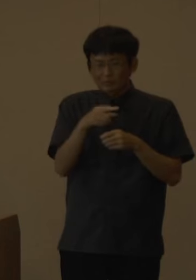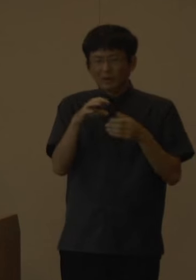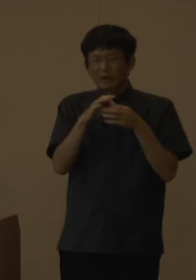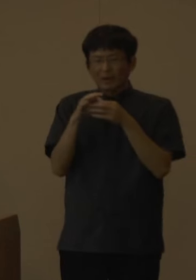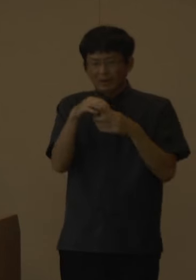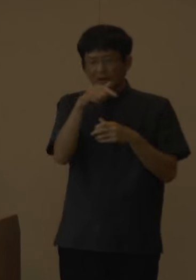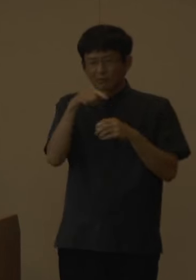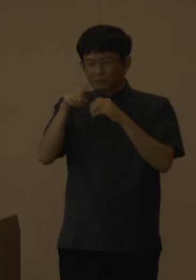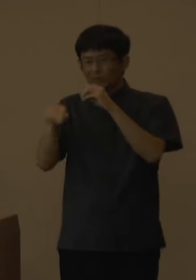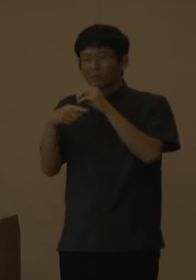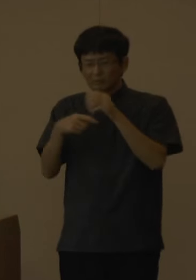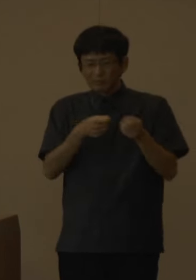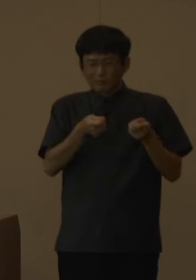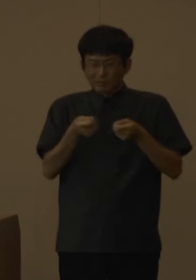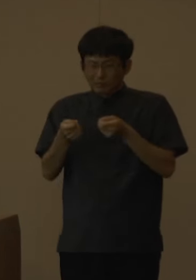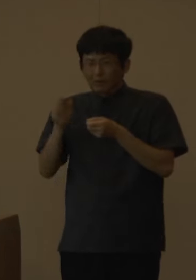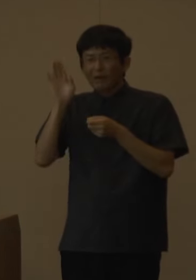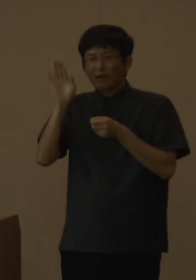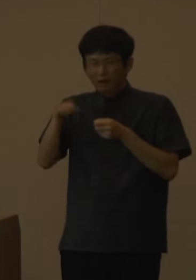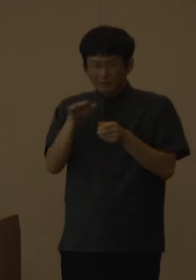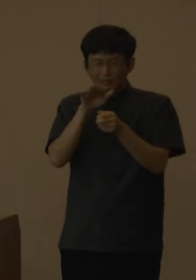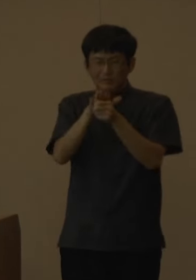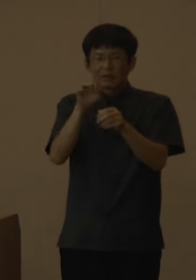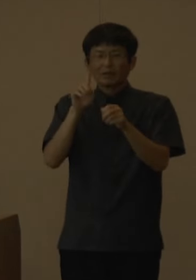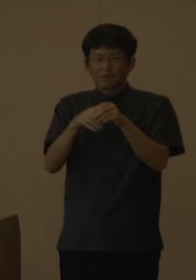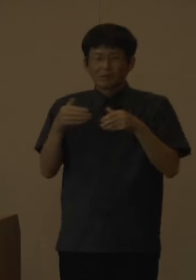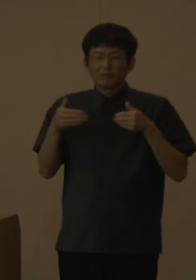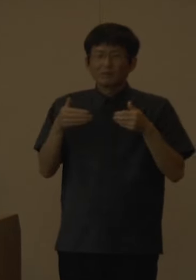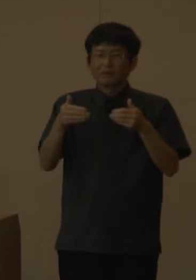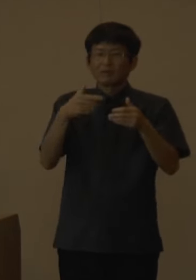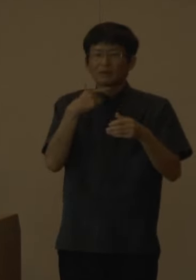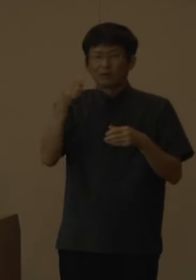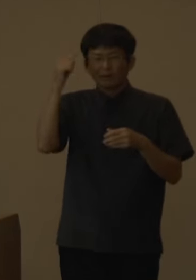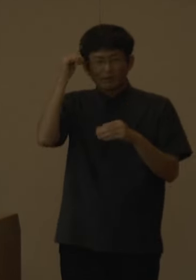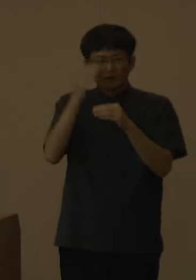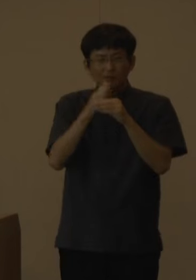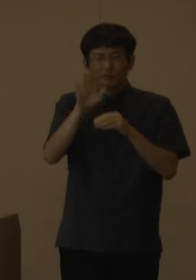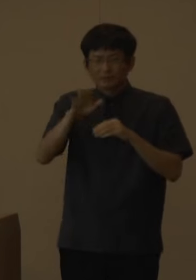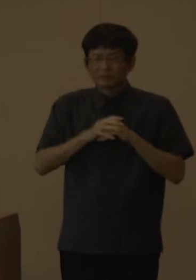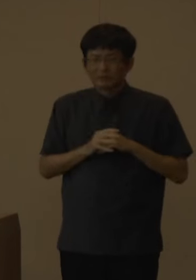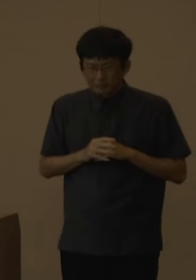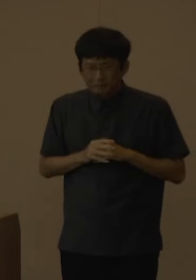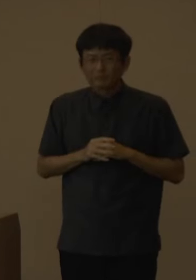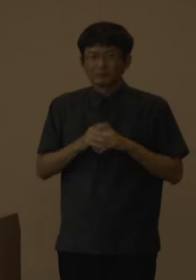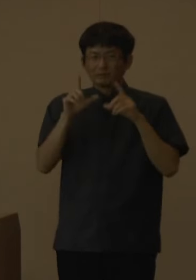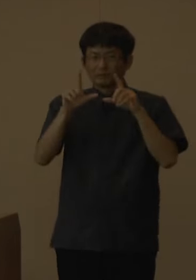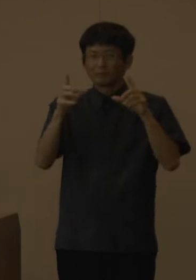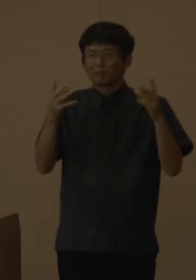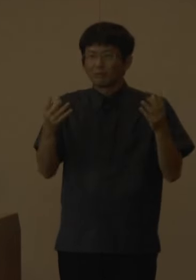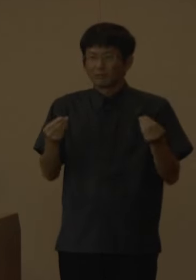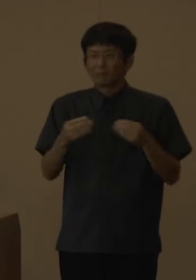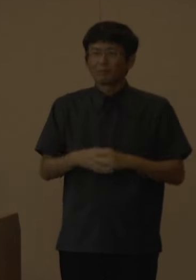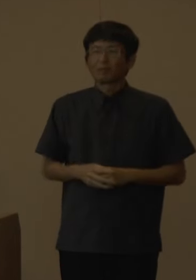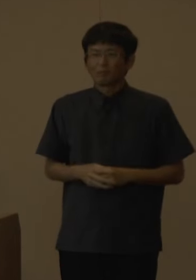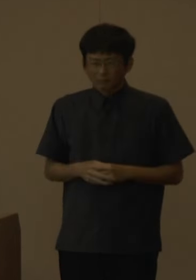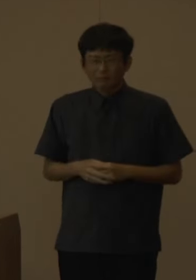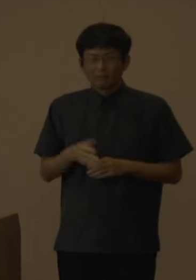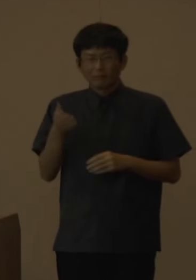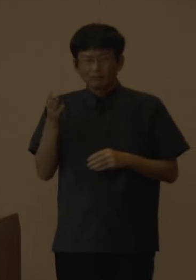と調整を進めて、支払いに向けて進めていきたいというふうに考えております。以上です。 まあ、